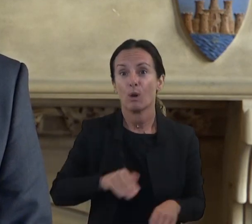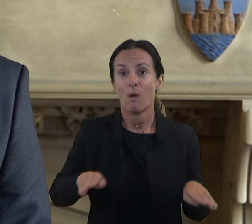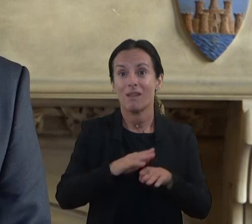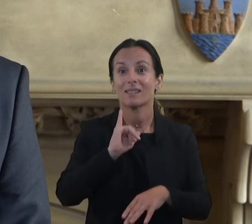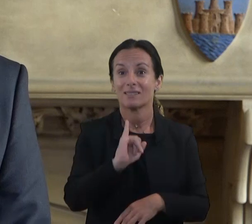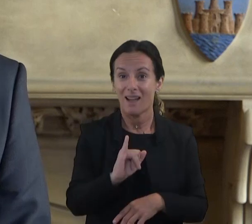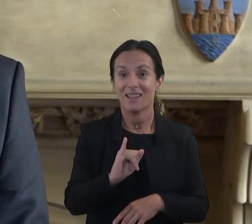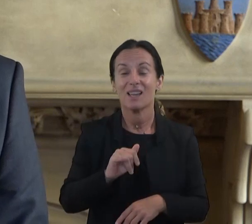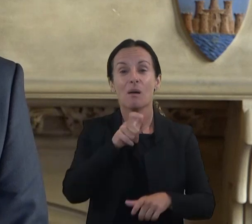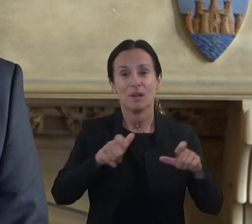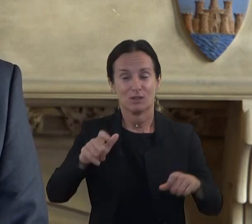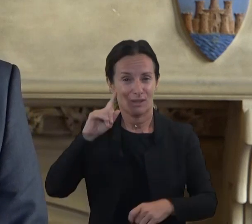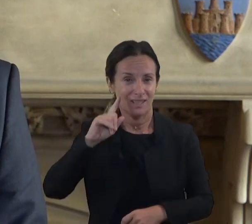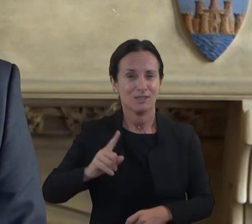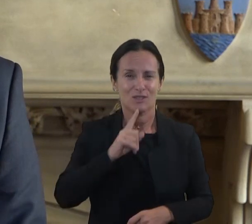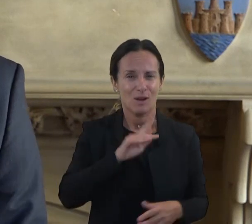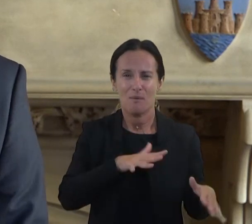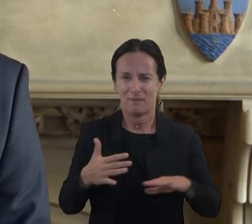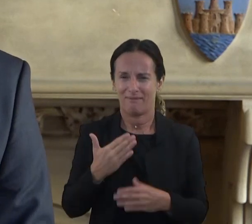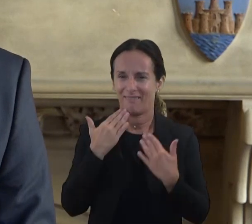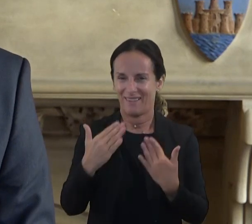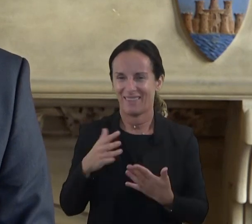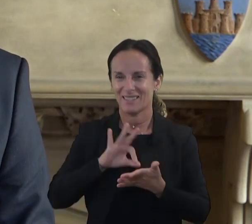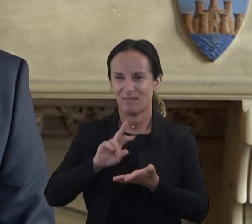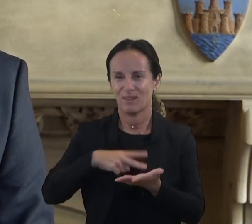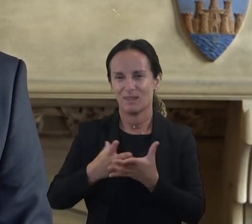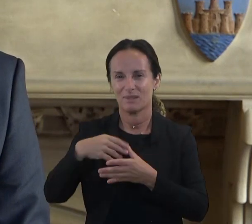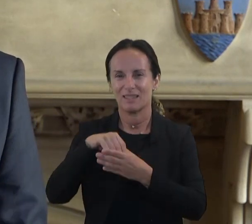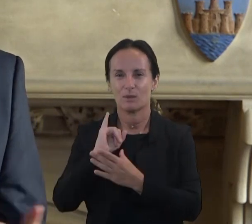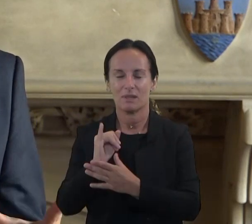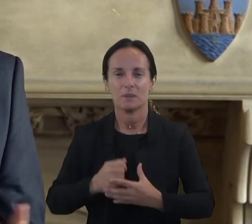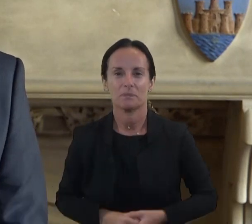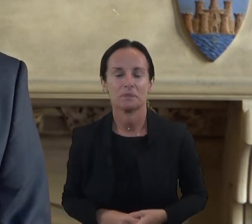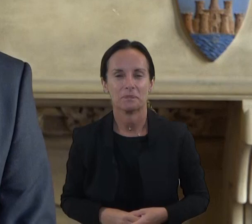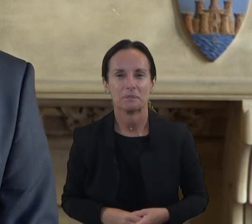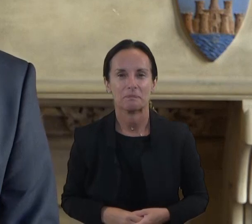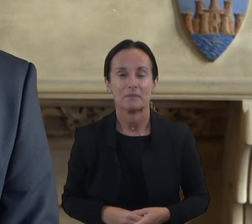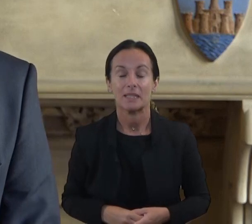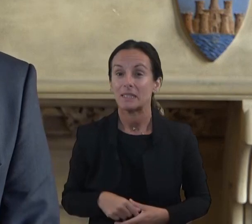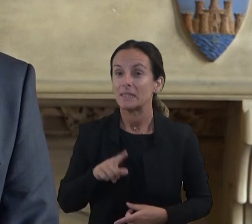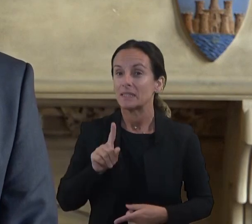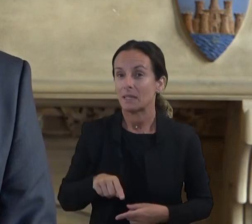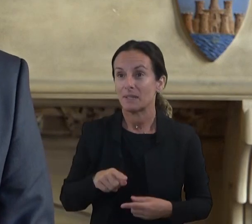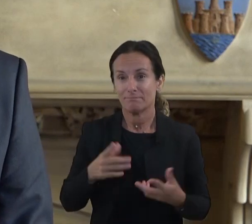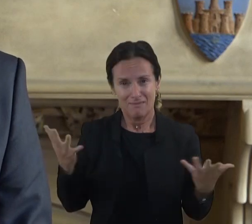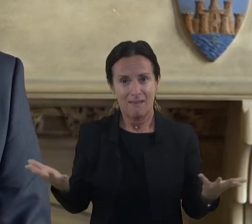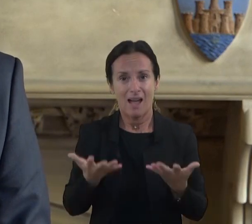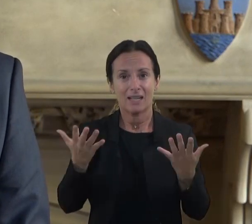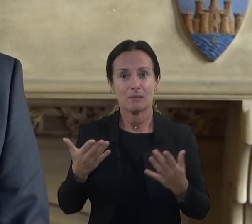mismas oportunidades y a disfrutar de los mismos derechos, ¿no? Simplemente animar también al